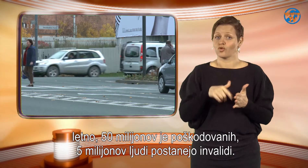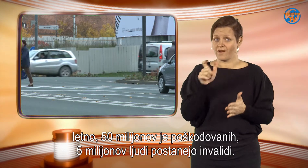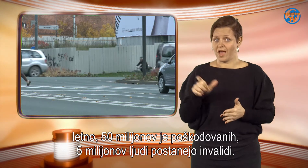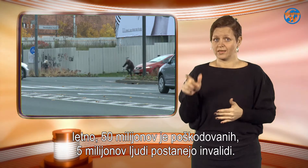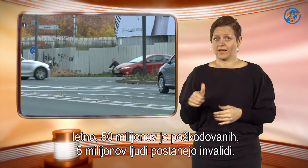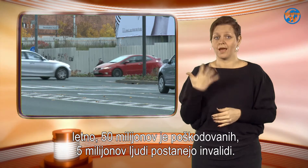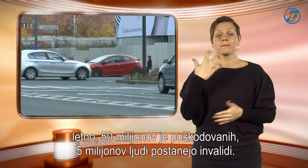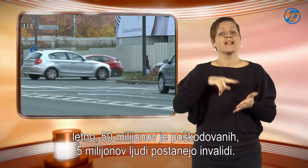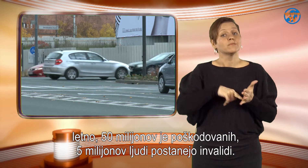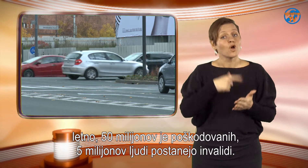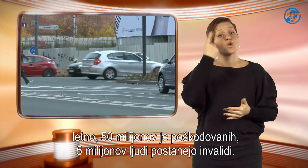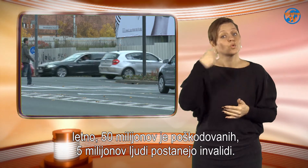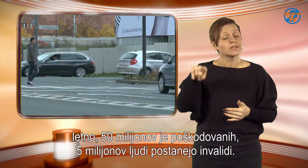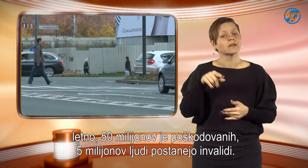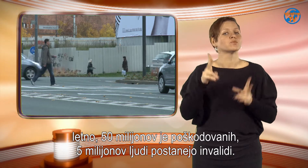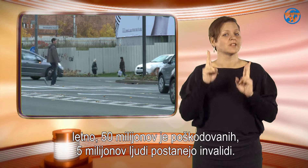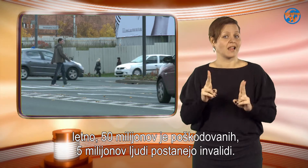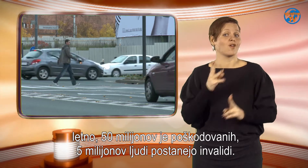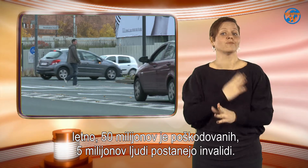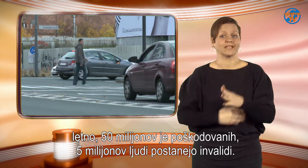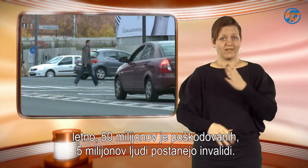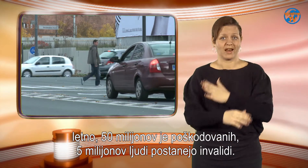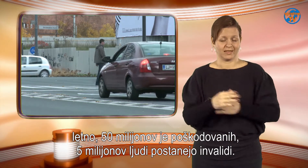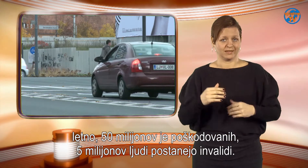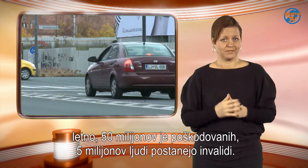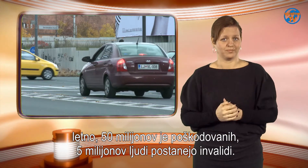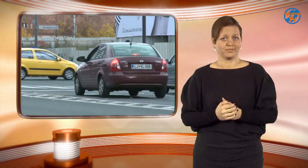poškodovanih, 5 milijonov ljudi postanejo invalidi.